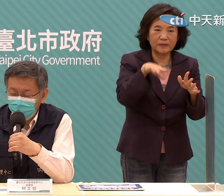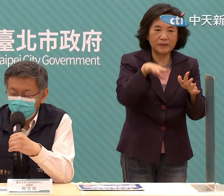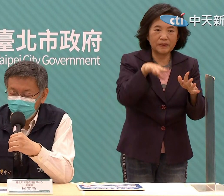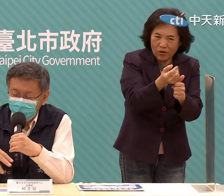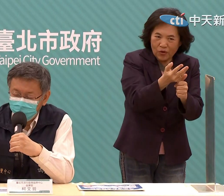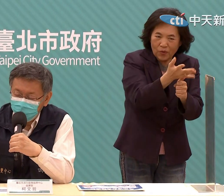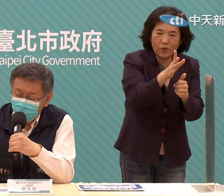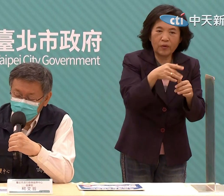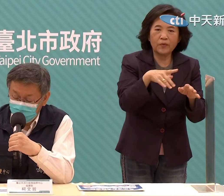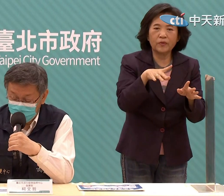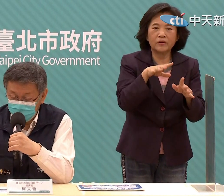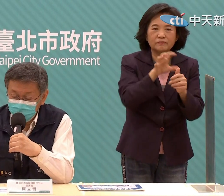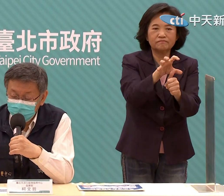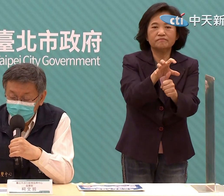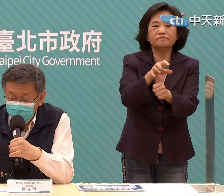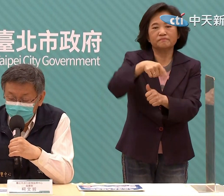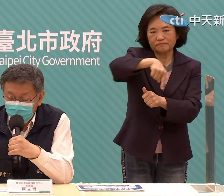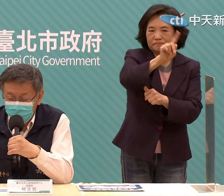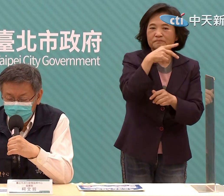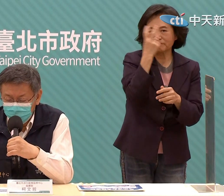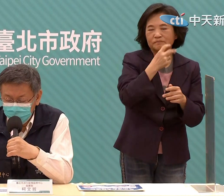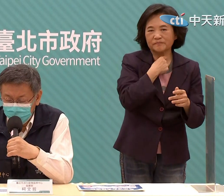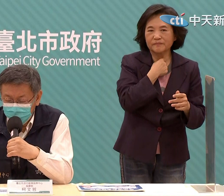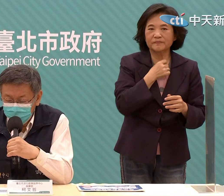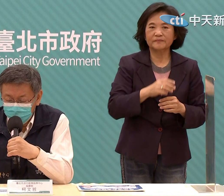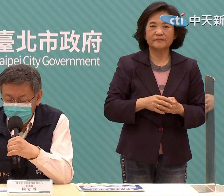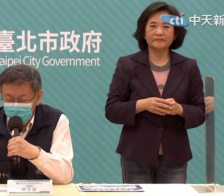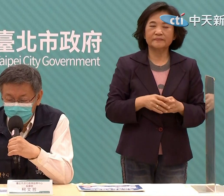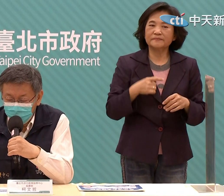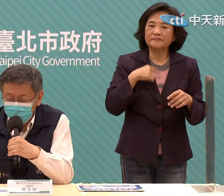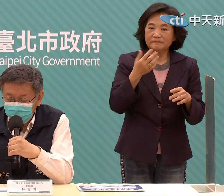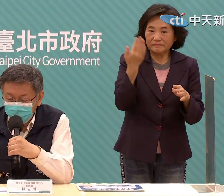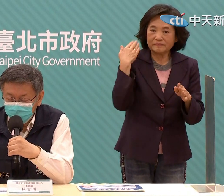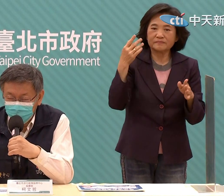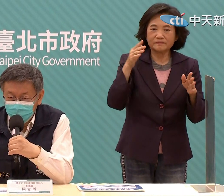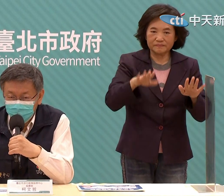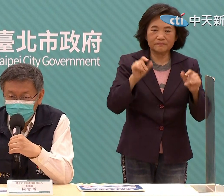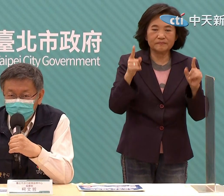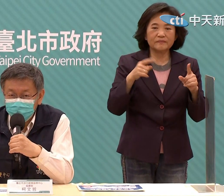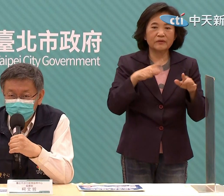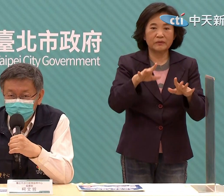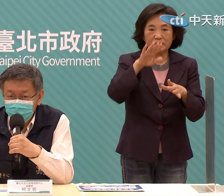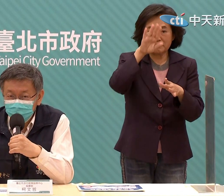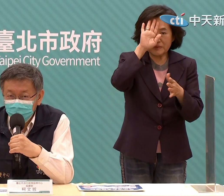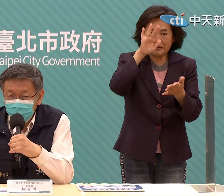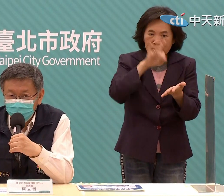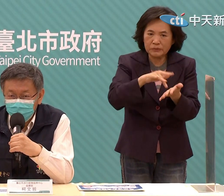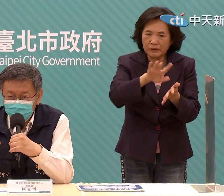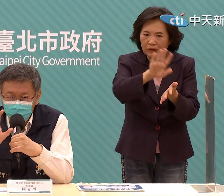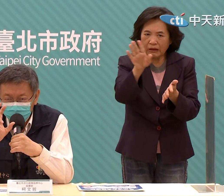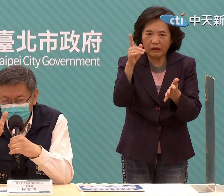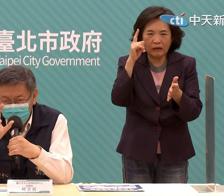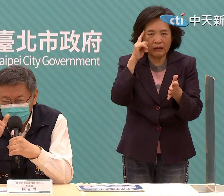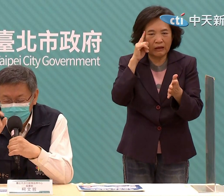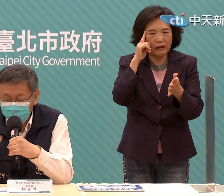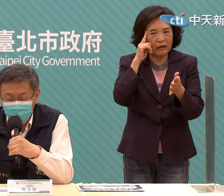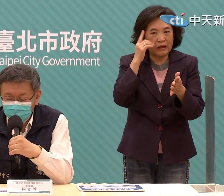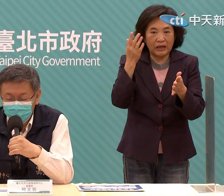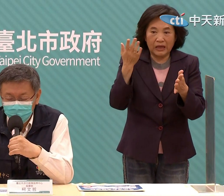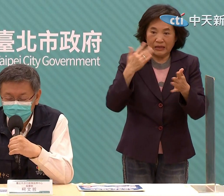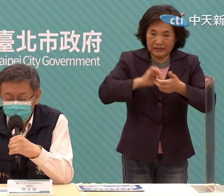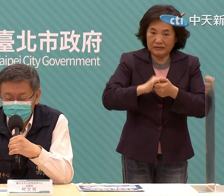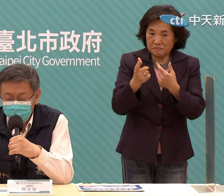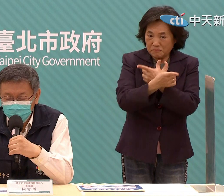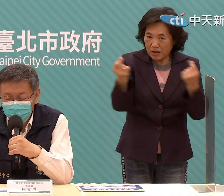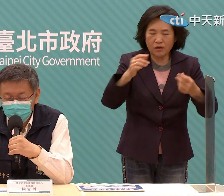较普遍那一区这样筛检的。那所以他是这样的，他兵无定型，你知道吗？这个是按照当时的状况